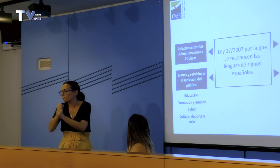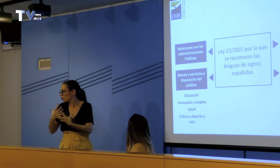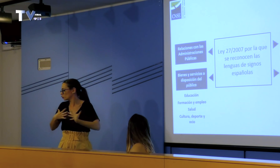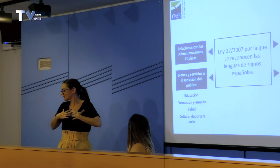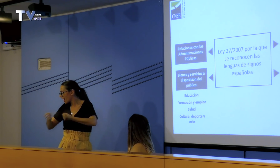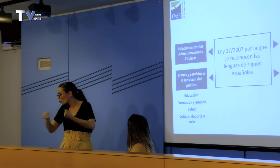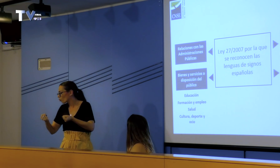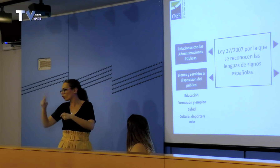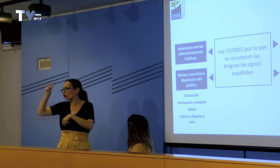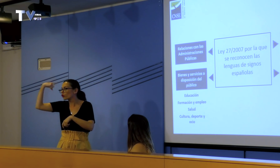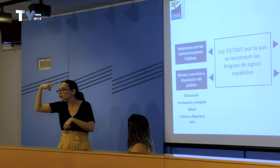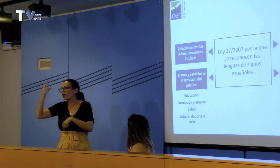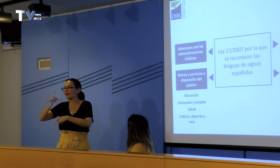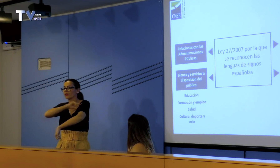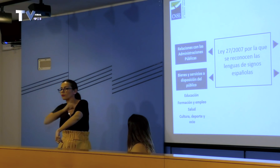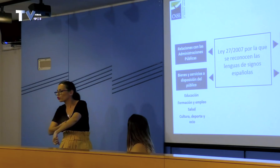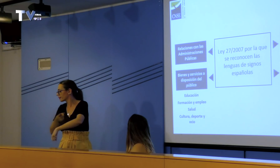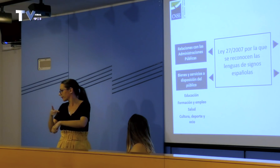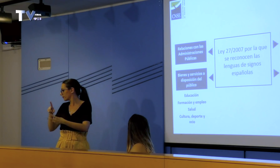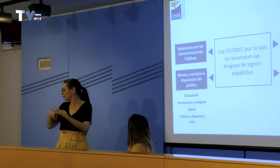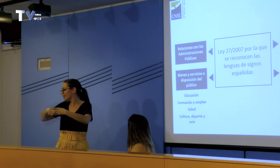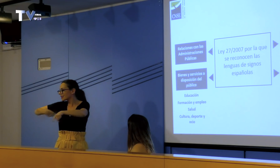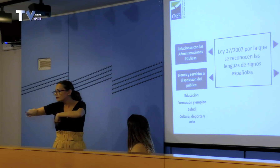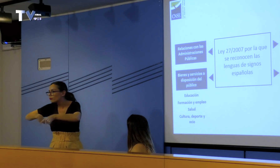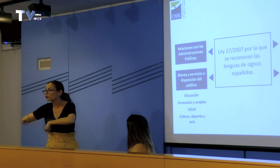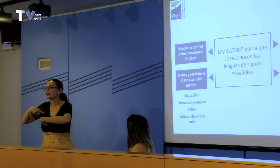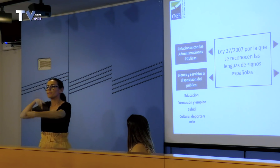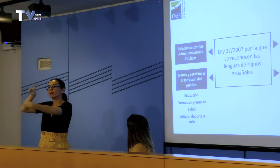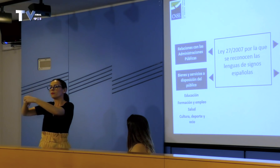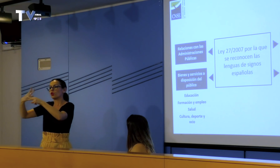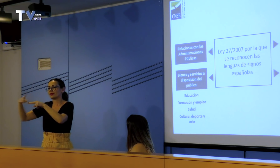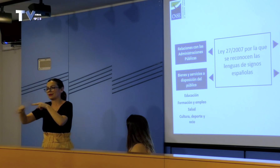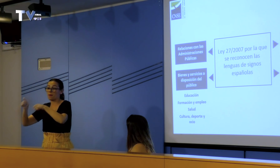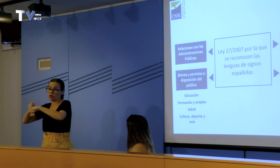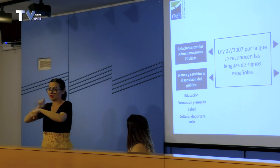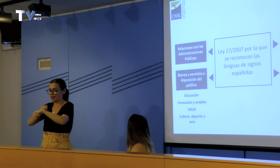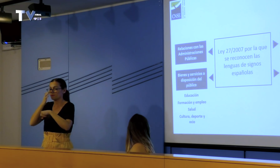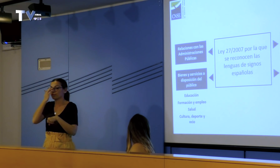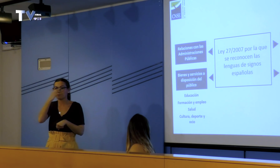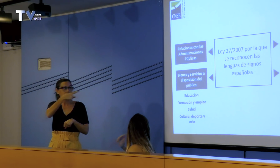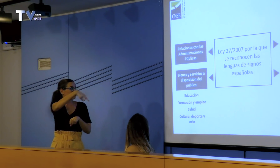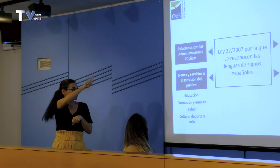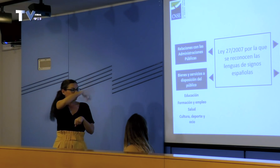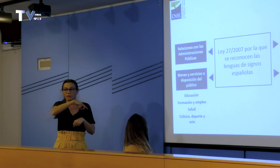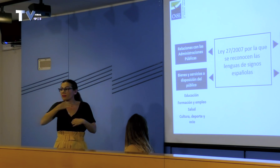formació, a la feina, a la salut, a la cultura, a l'esport, al transport, a la participació